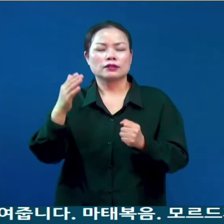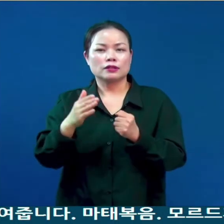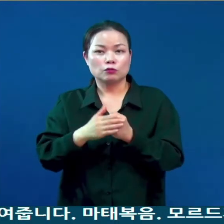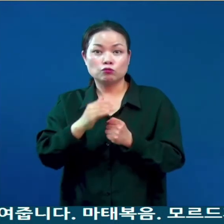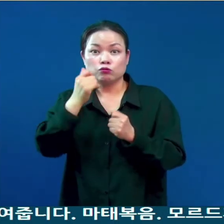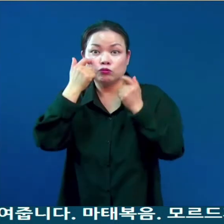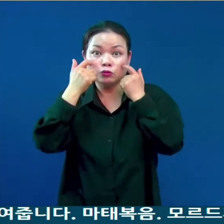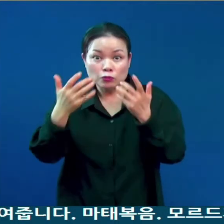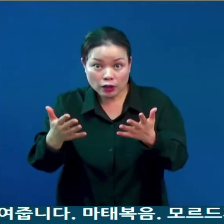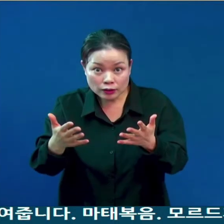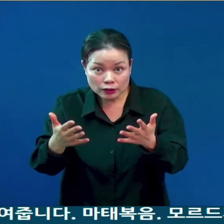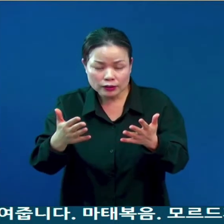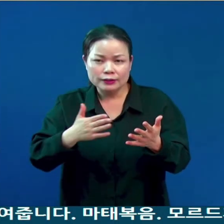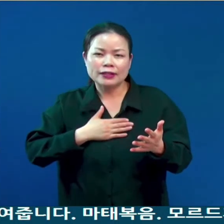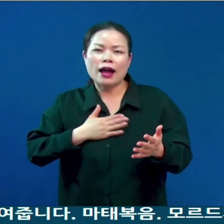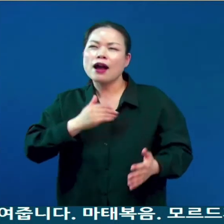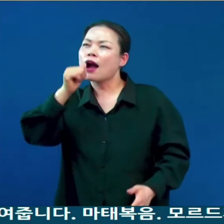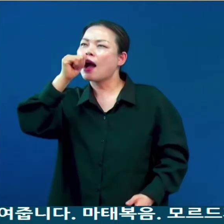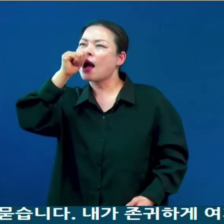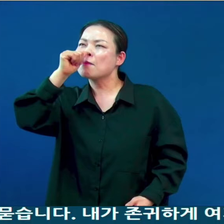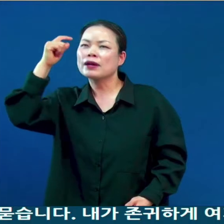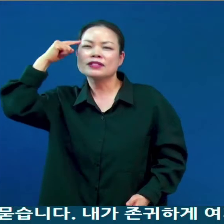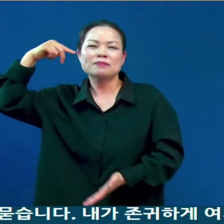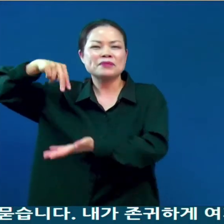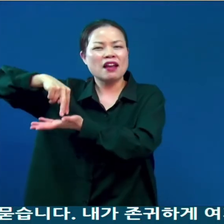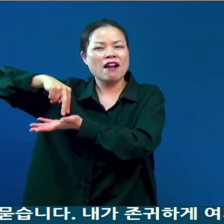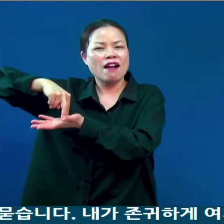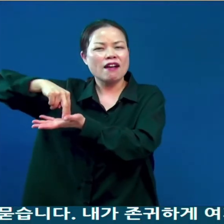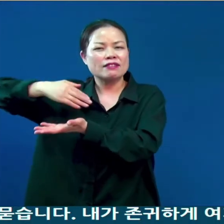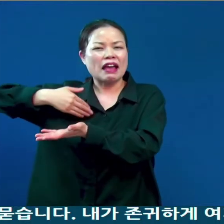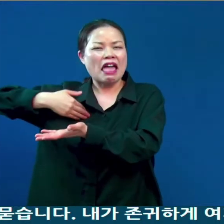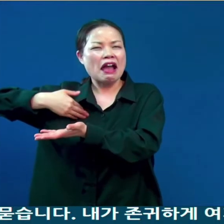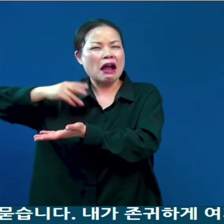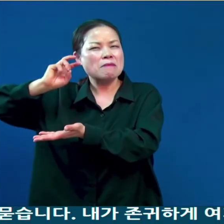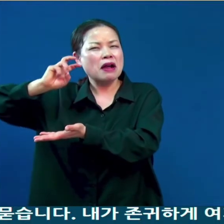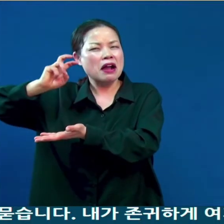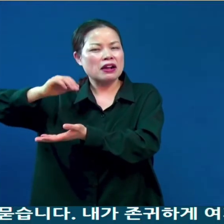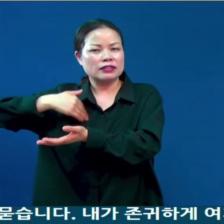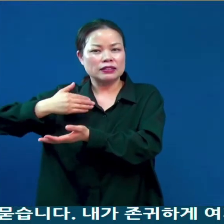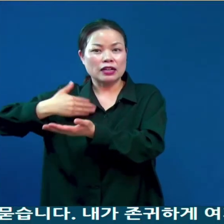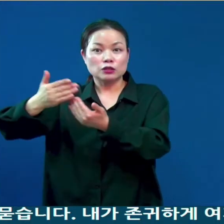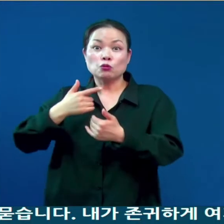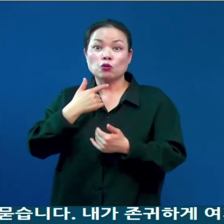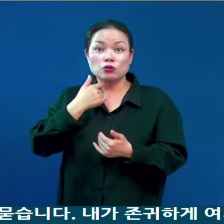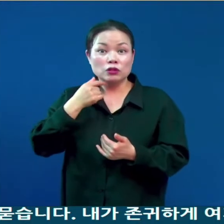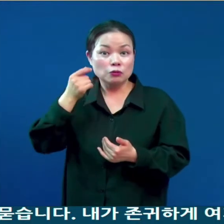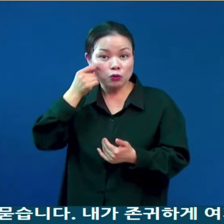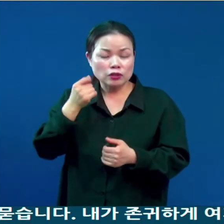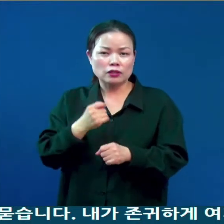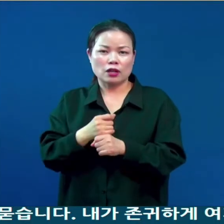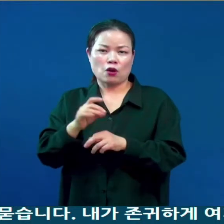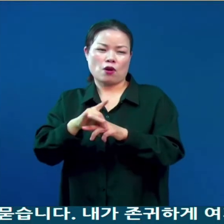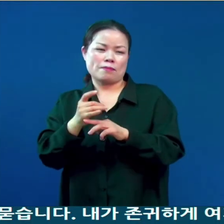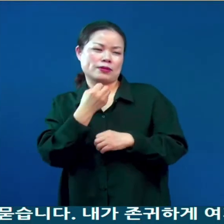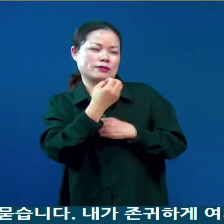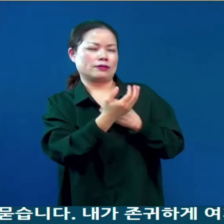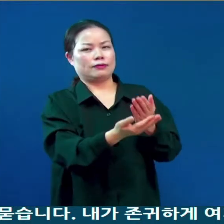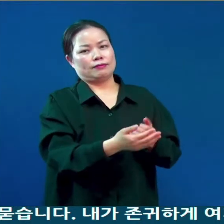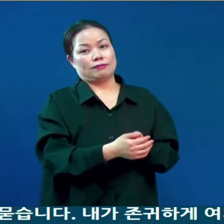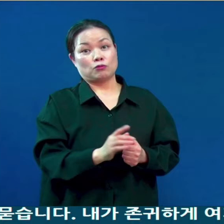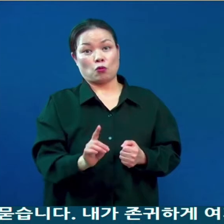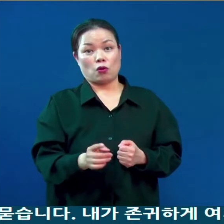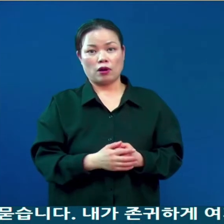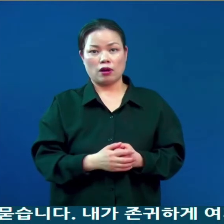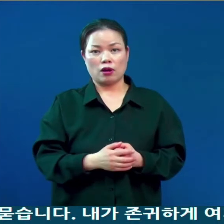사람은 분명히 나일 것이다라고 이제 생각을 하고, 그래서 자기가 하지 못했던 거를 이제 왕 앞에 아뢰입니다.